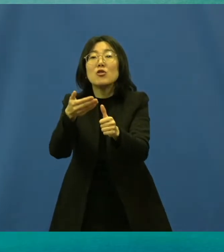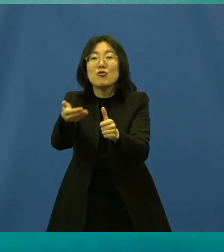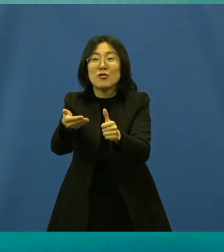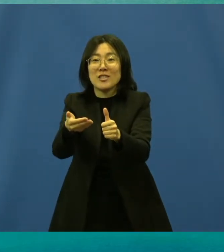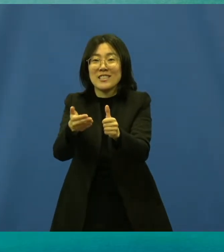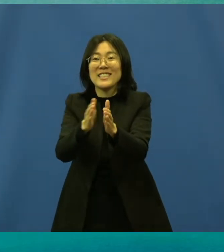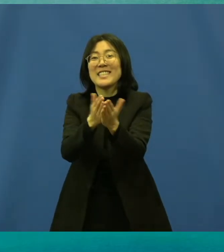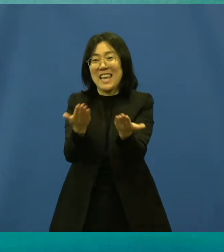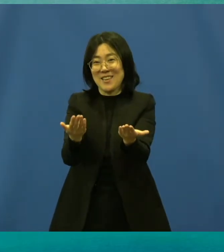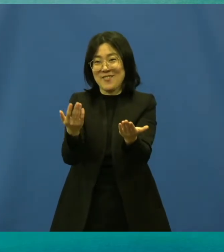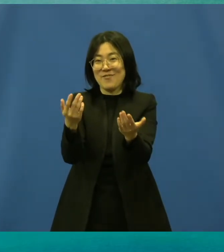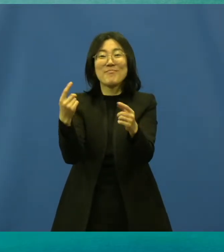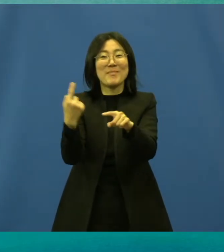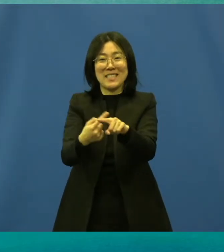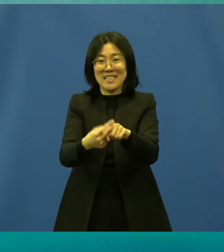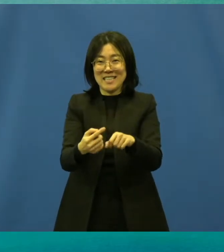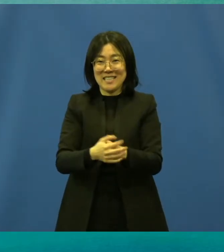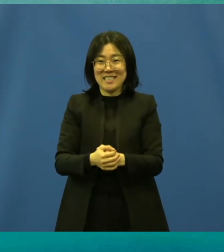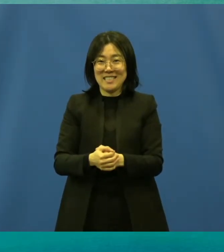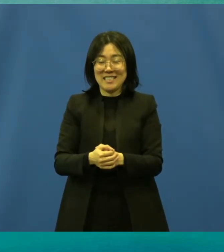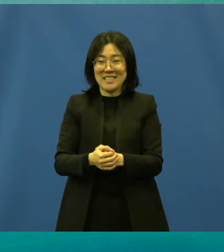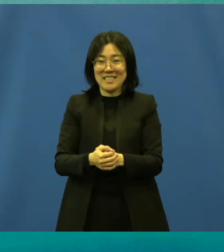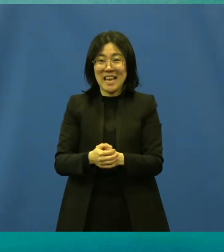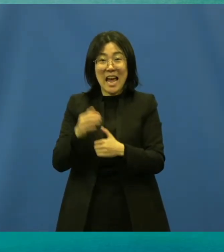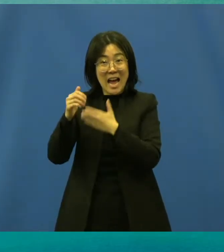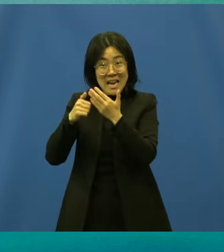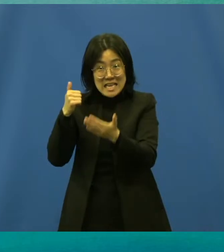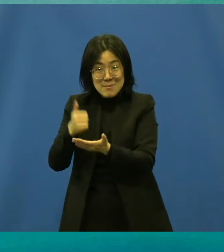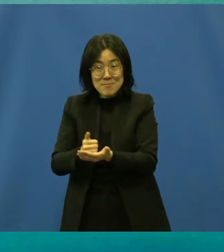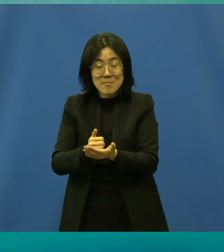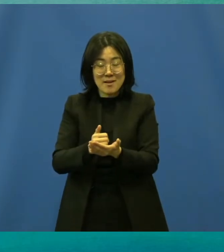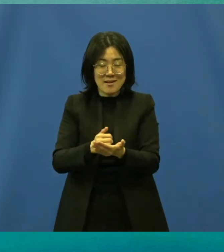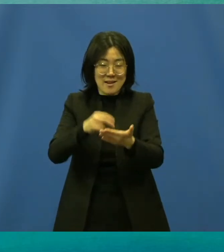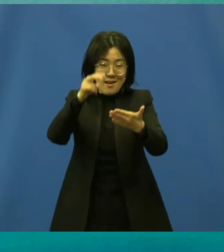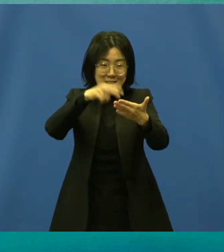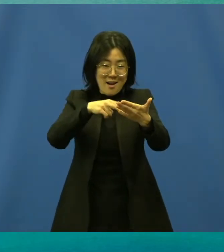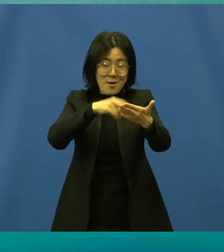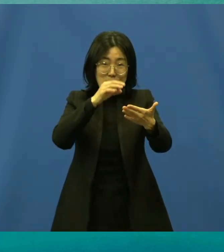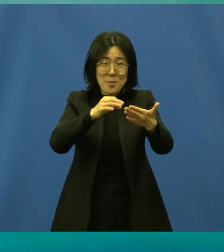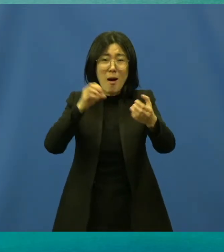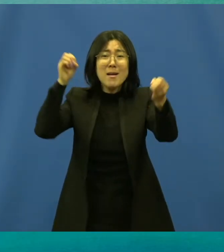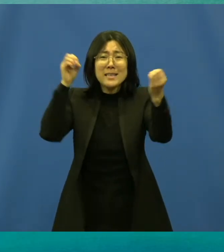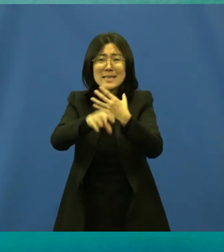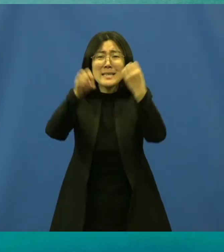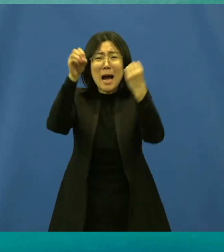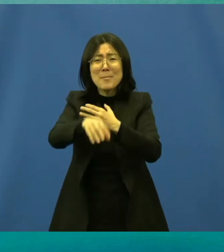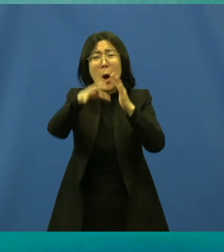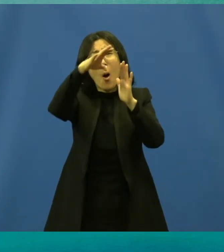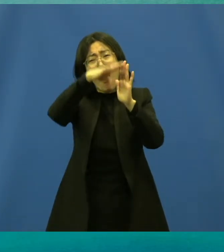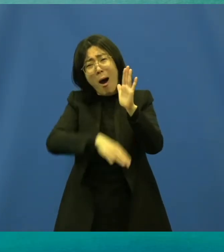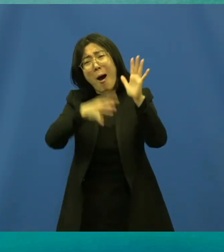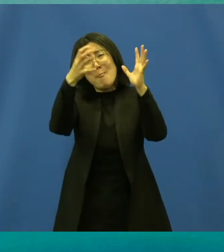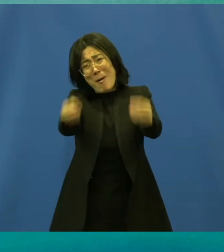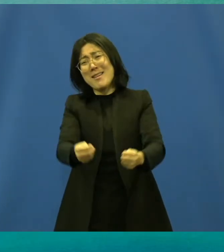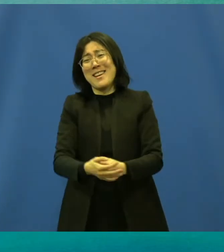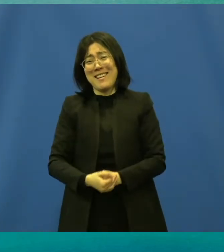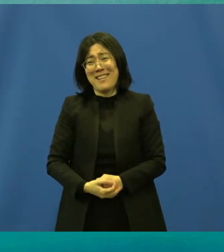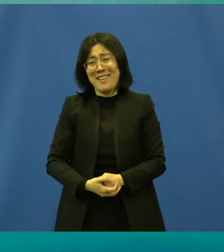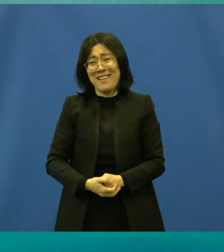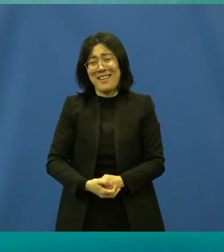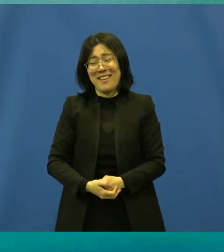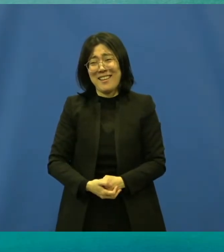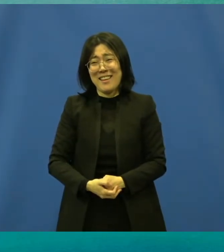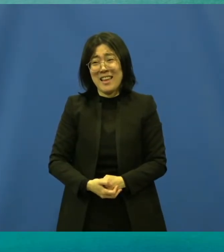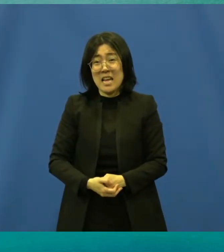가득합니다. 하나님은 응답을 기뻐하십니다. 하나님의 기도를 성경이 강조하는